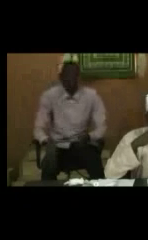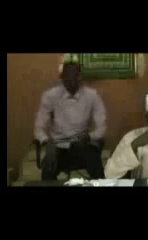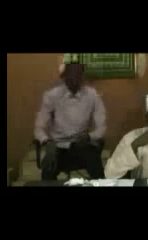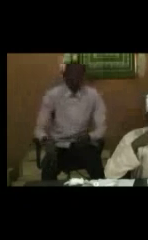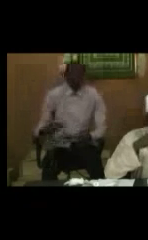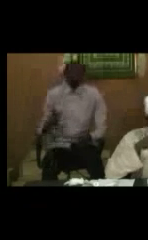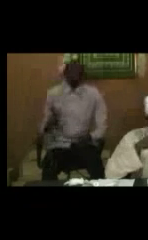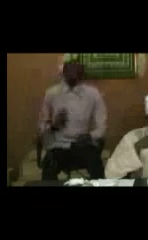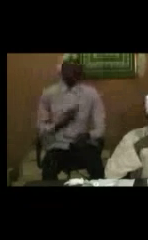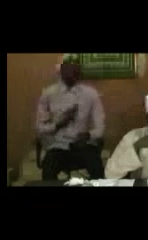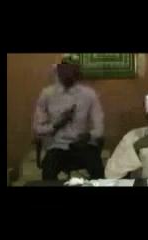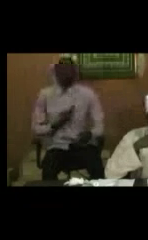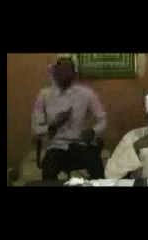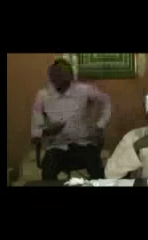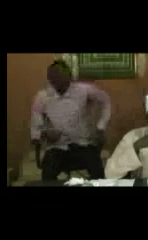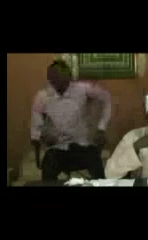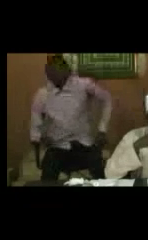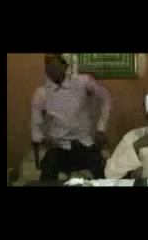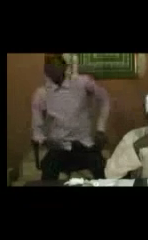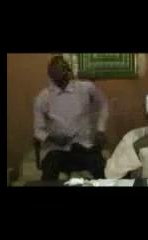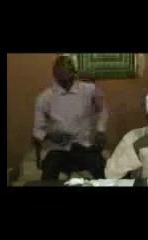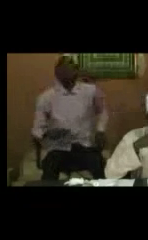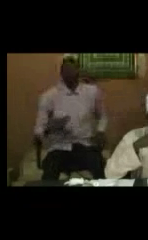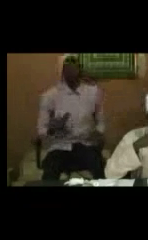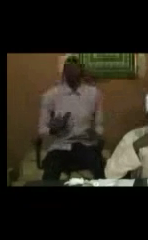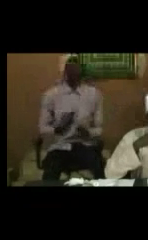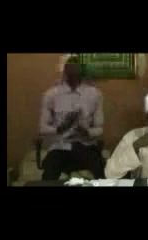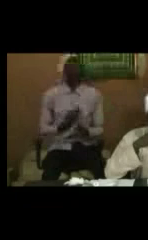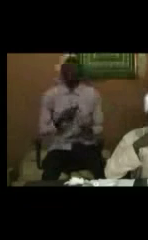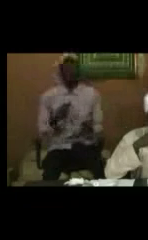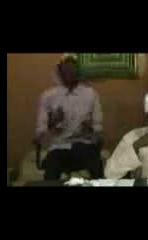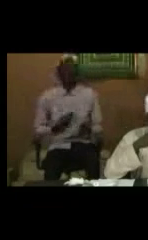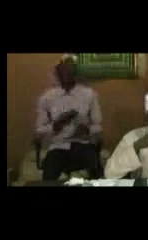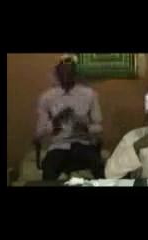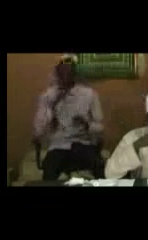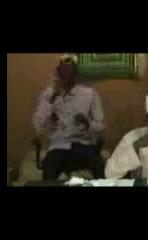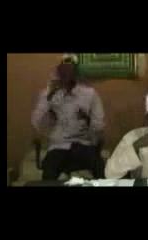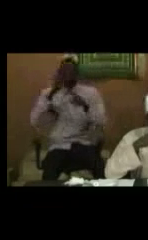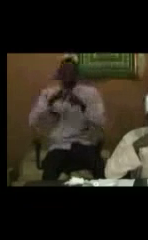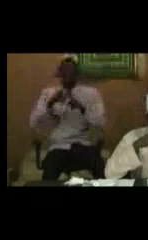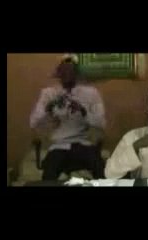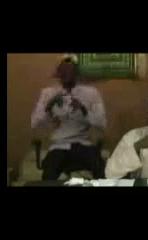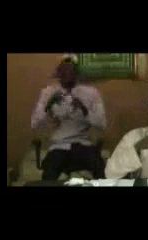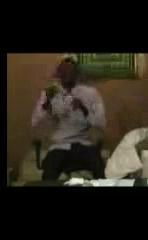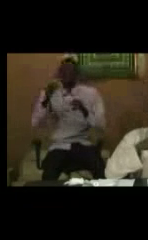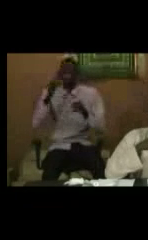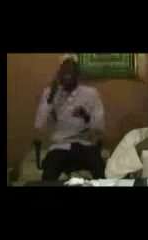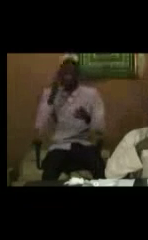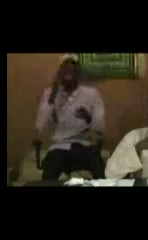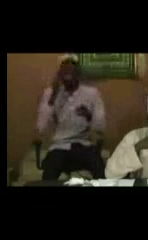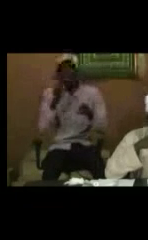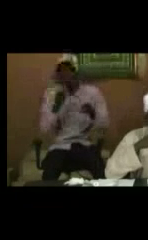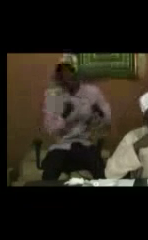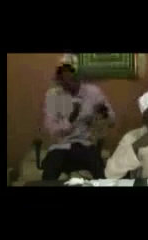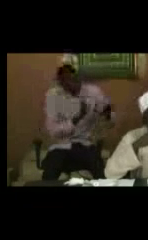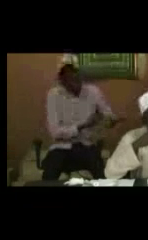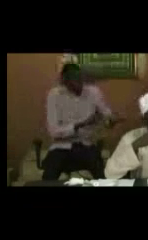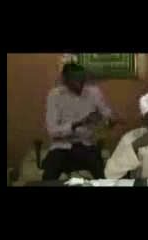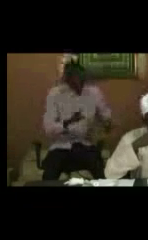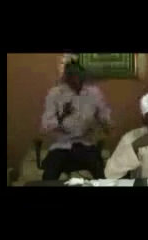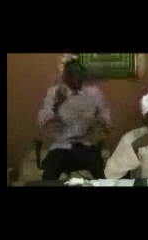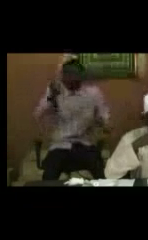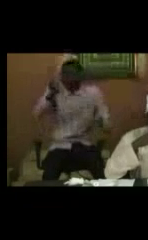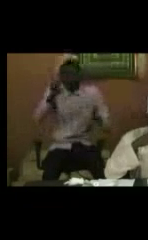wa ni eto won si se eje meji fun wa ni eto alijaradu